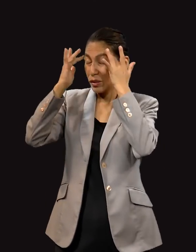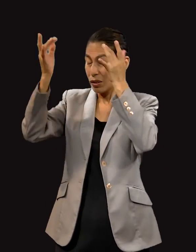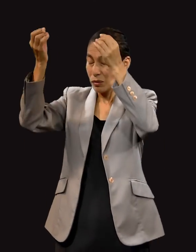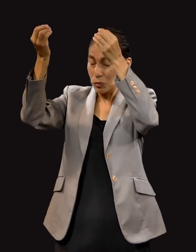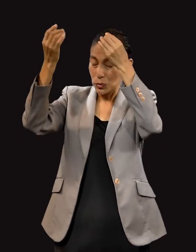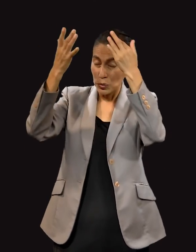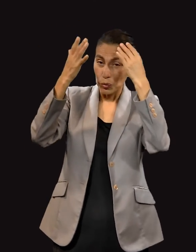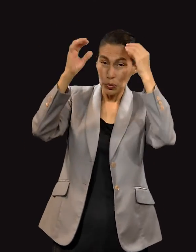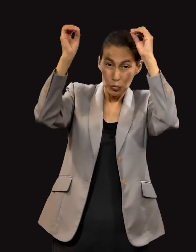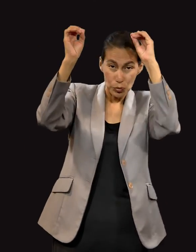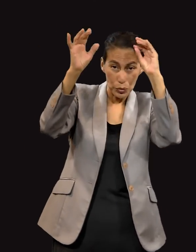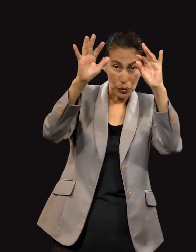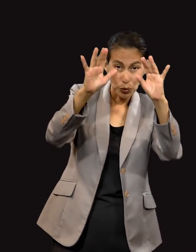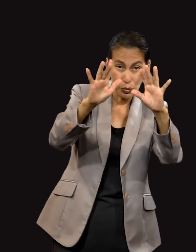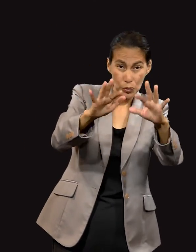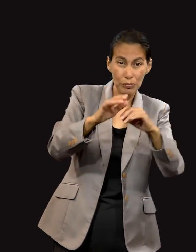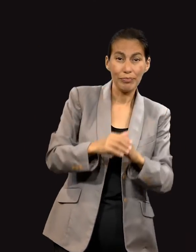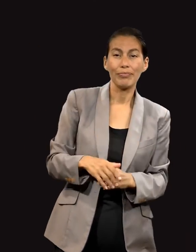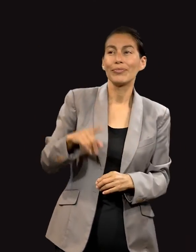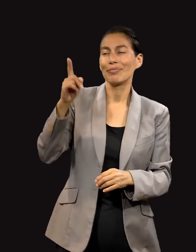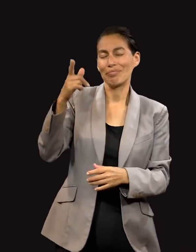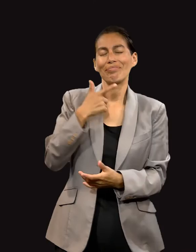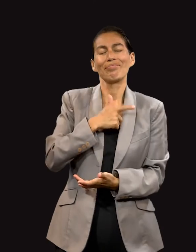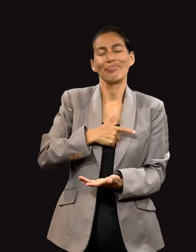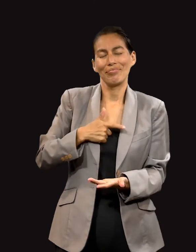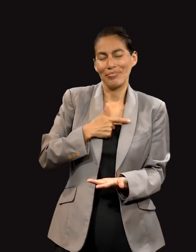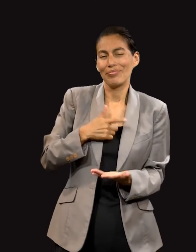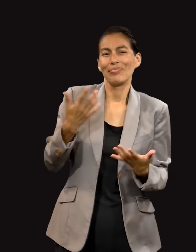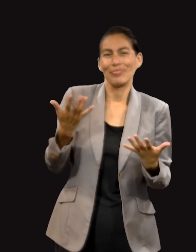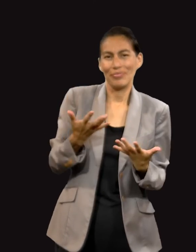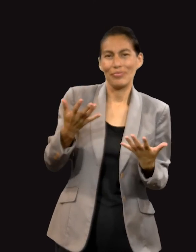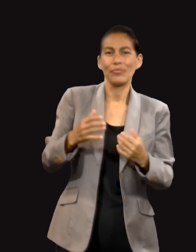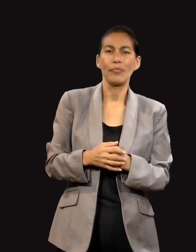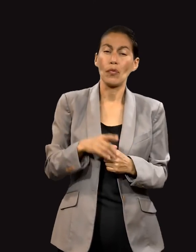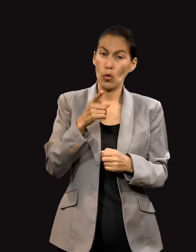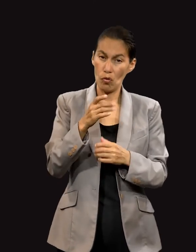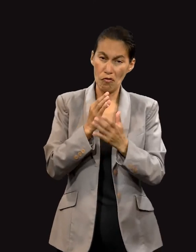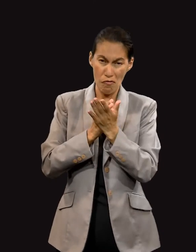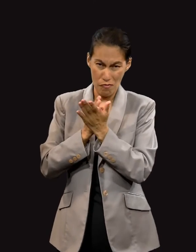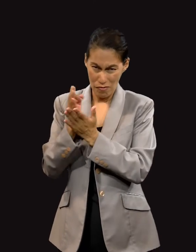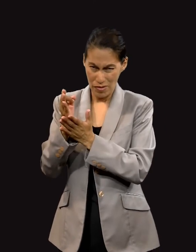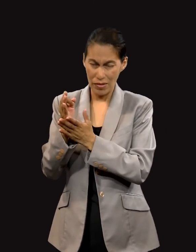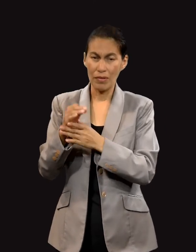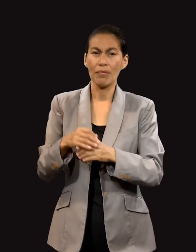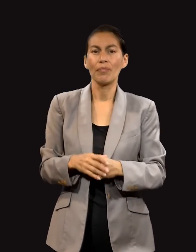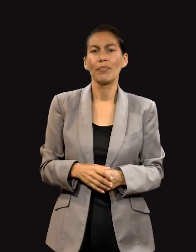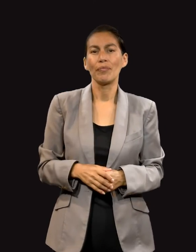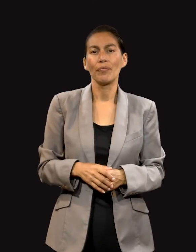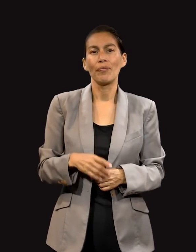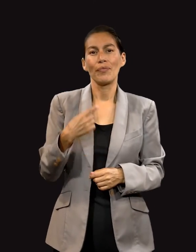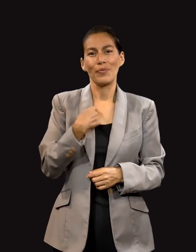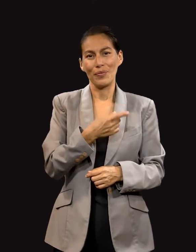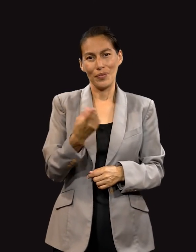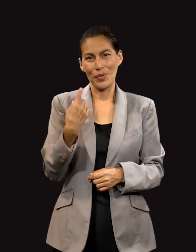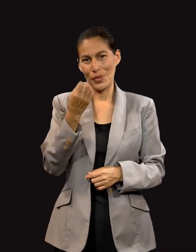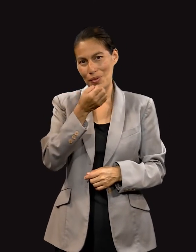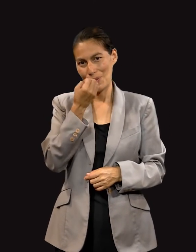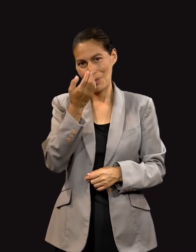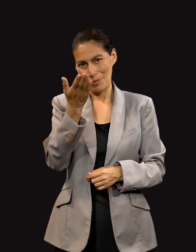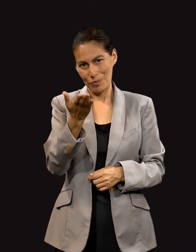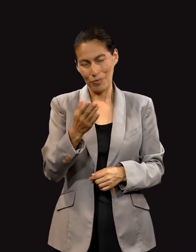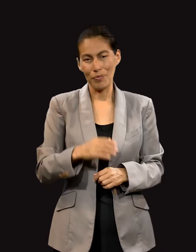que el Espíritu de Dios obrará maravilla a través de ti. Amén. Porque es su deleite hacerlo. Así que